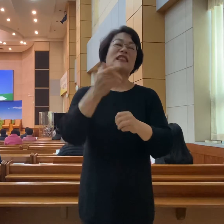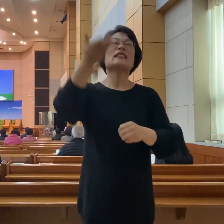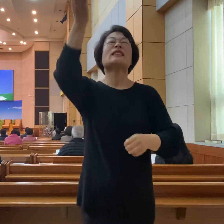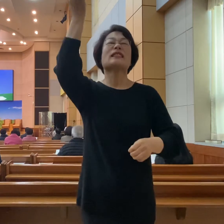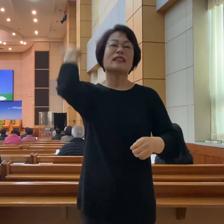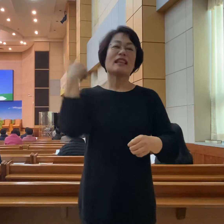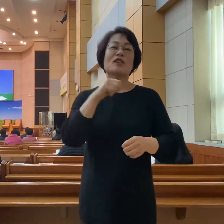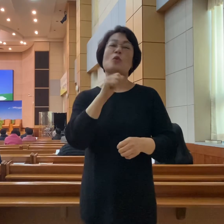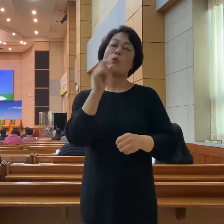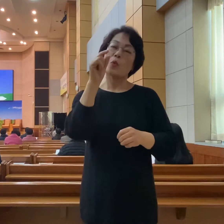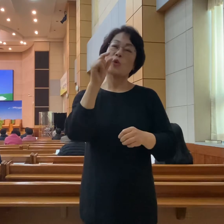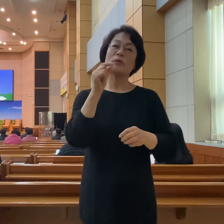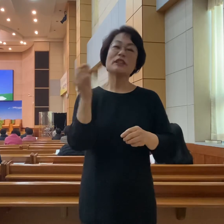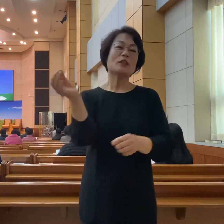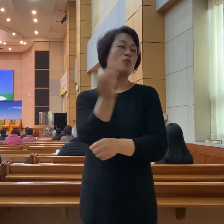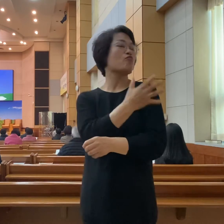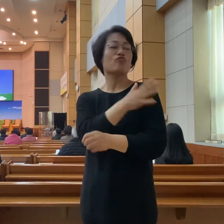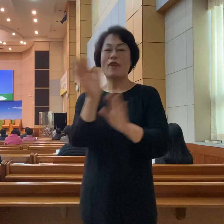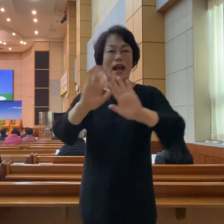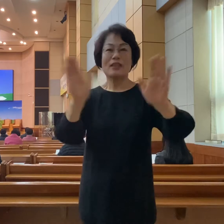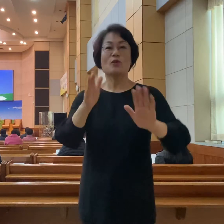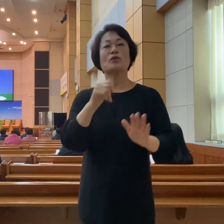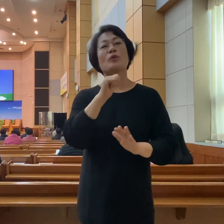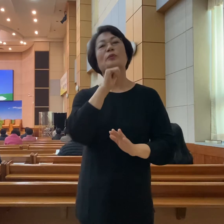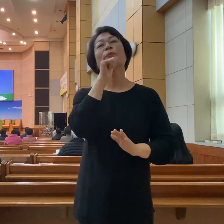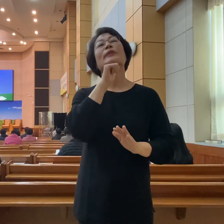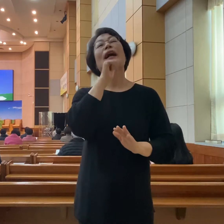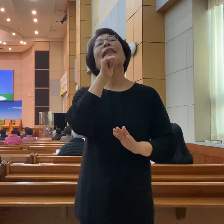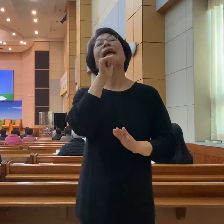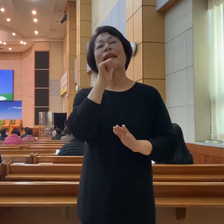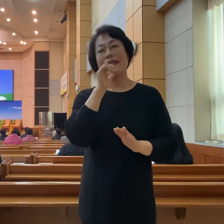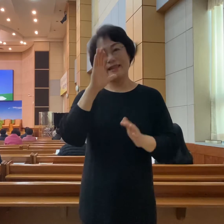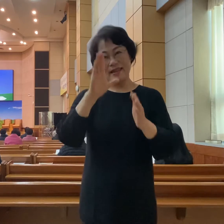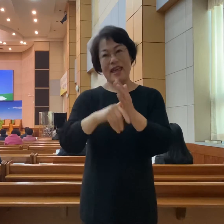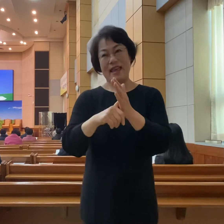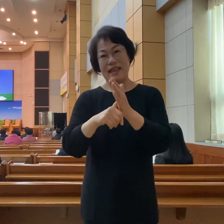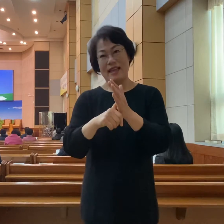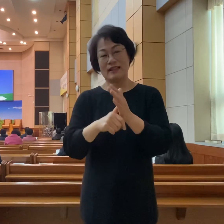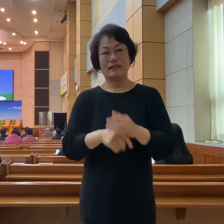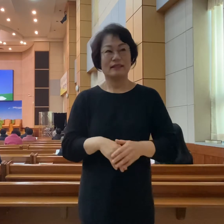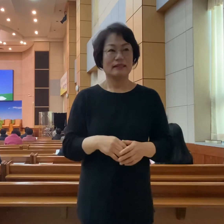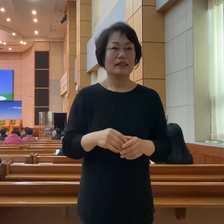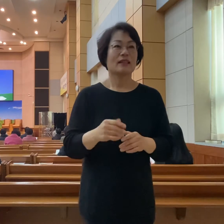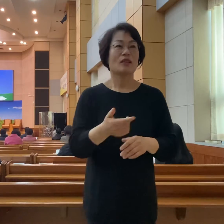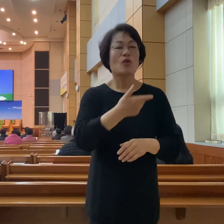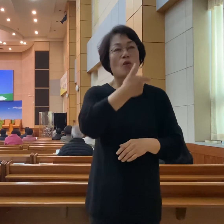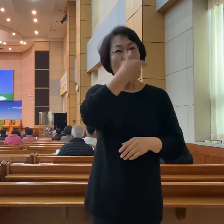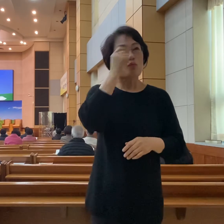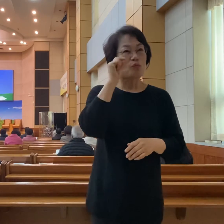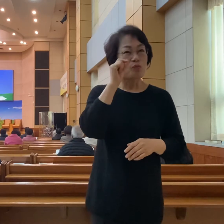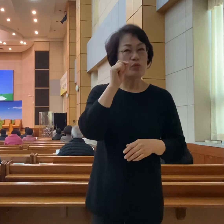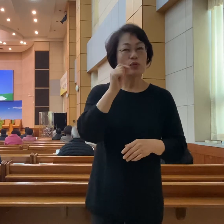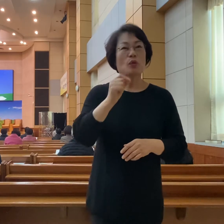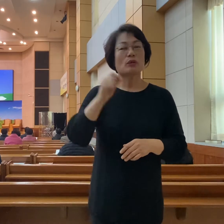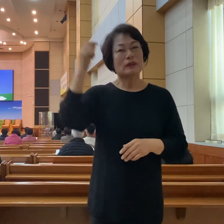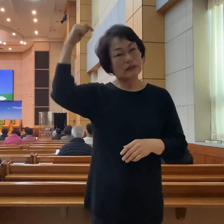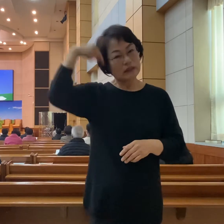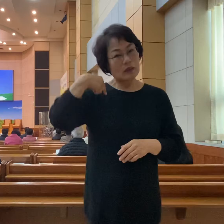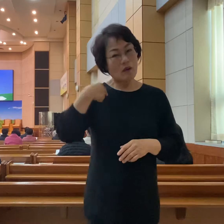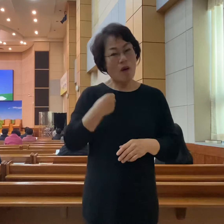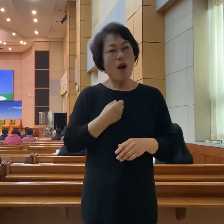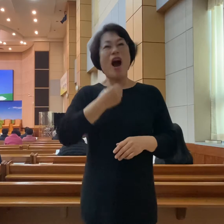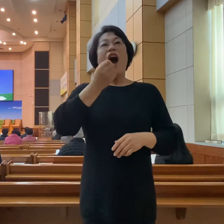않아요. 더 부족을 느끼고, 더 아우성을 치고, 더 걱정을 하고,